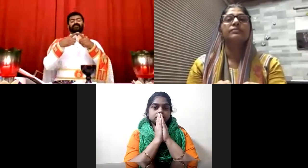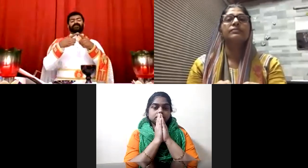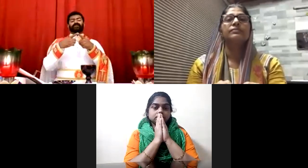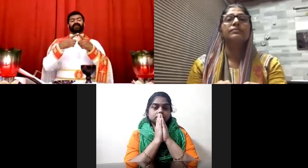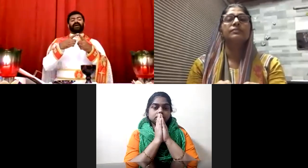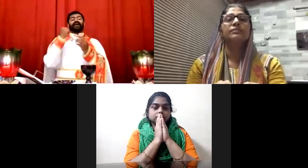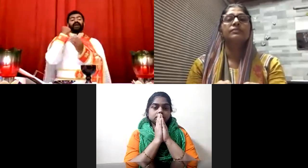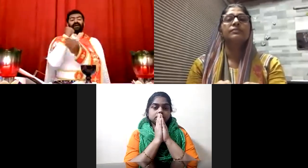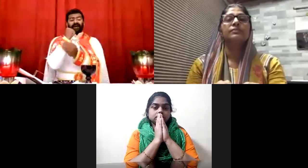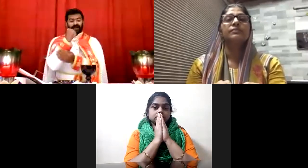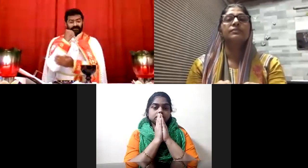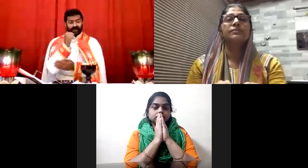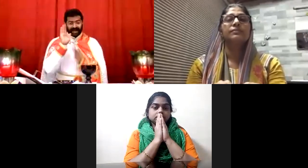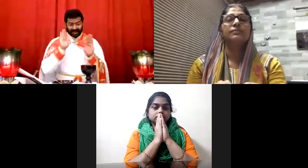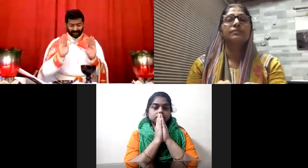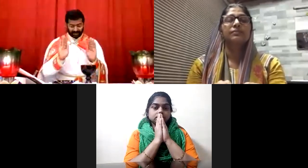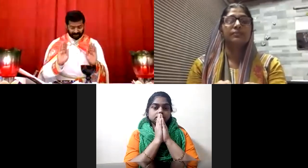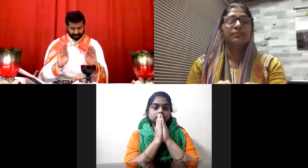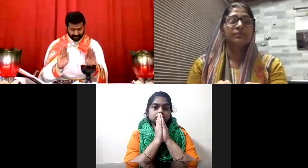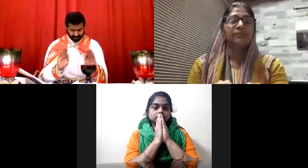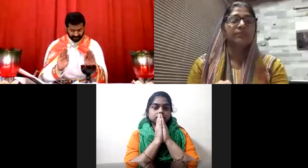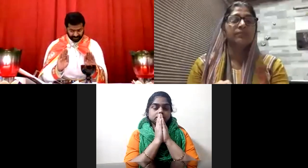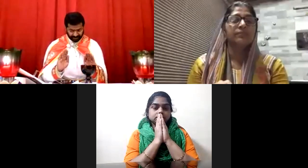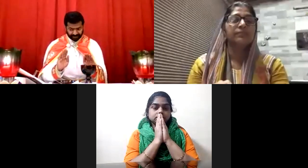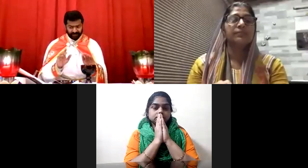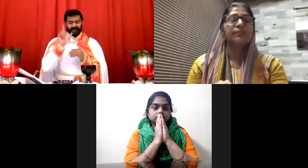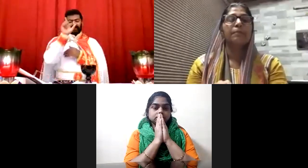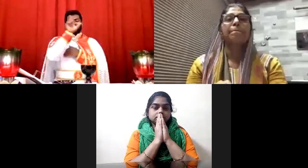ജീവിതത്തിനും കാരണം ആവട്ടെ.